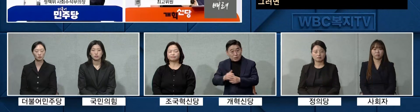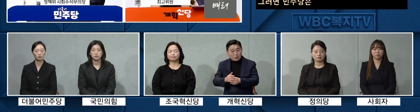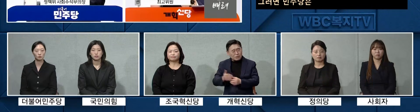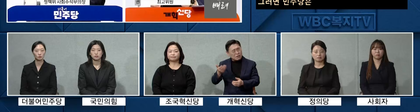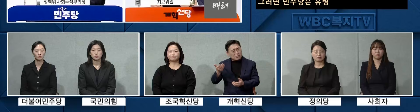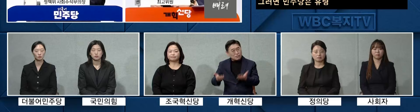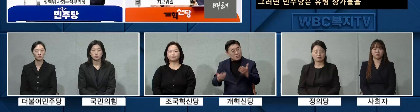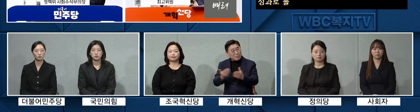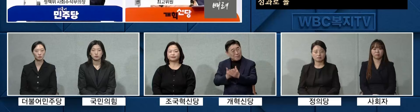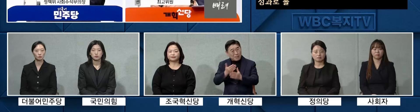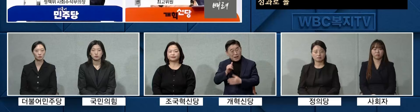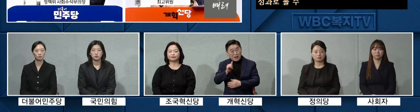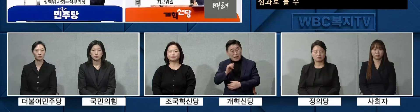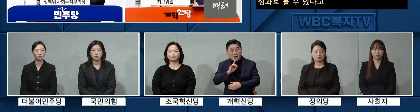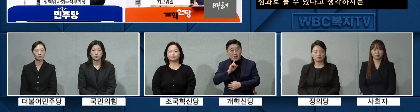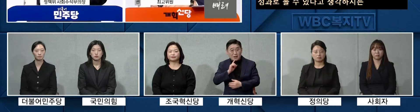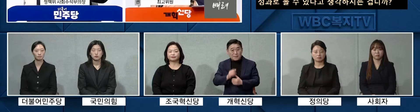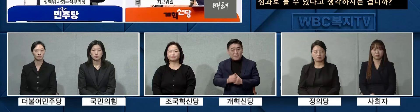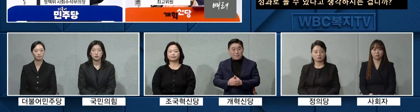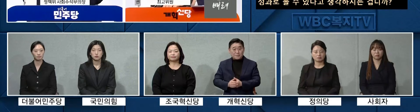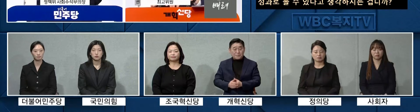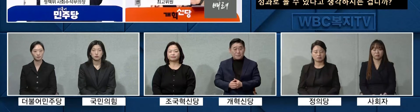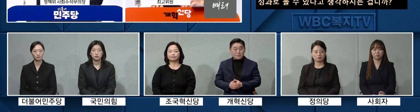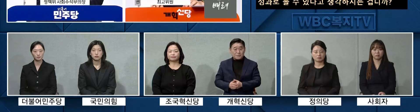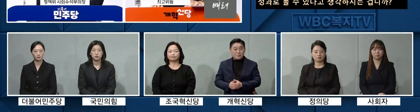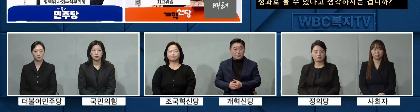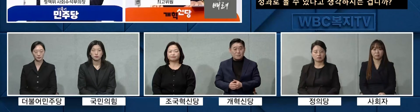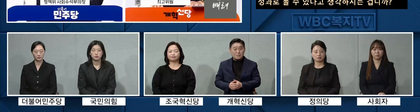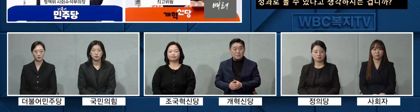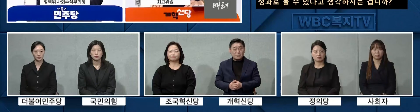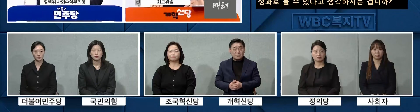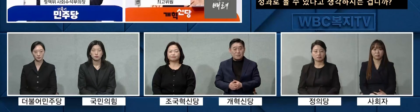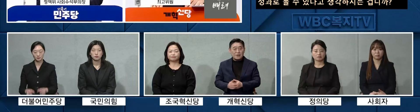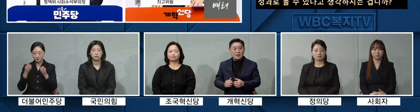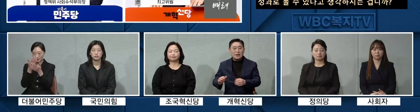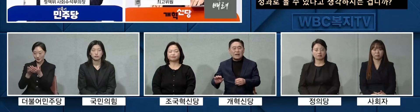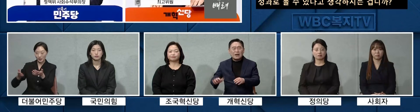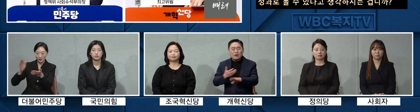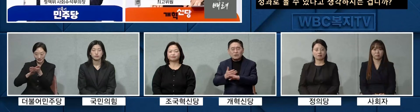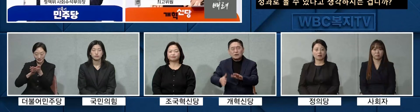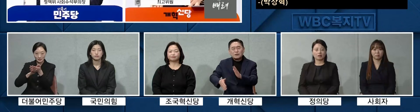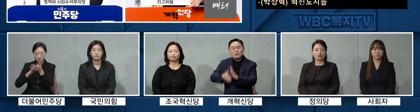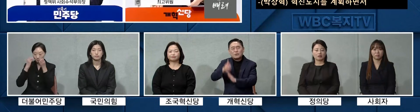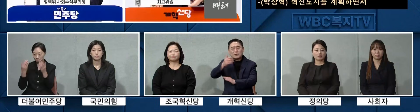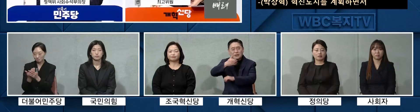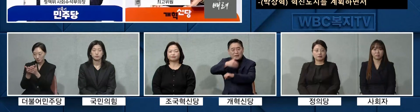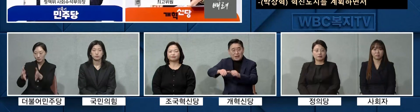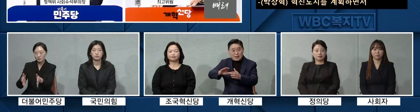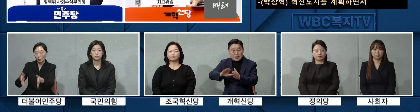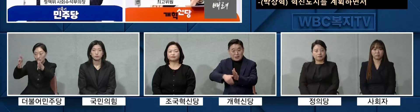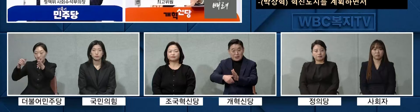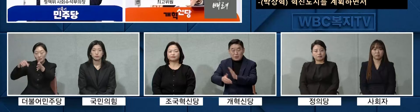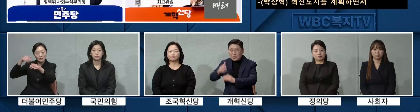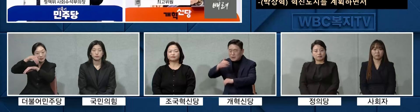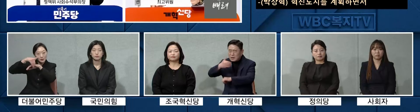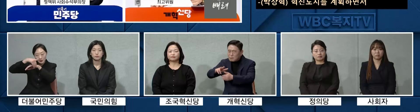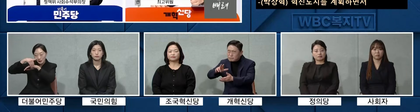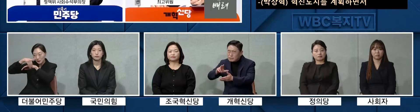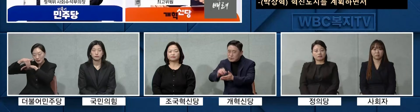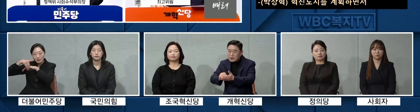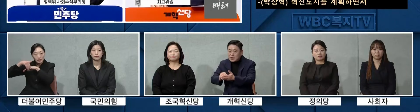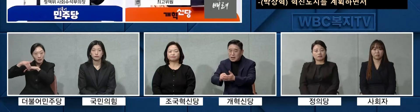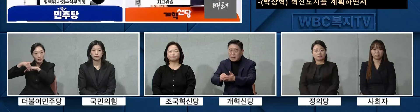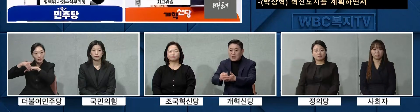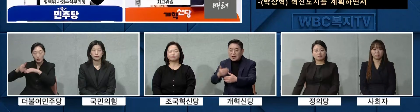있다고 생각하시는 겁니까? 예. 혁신도시를 계획하면서 거기에 도시 계획의 문제로 인한